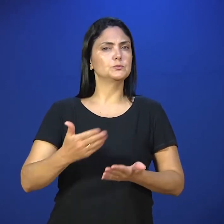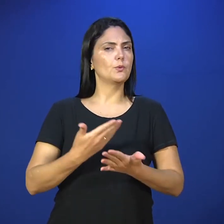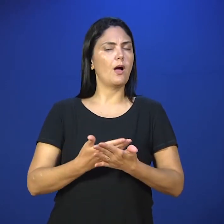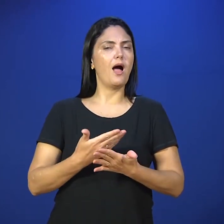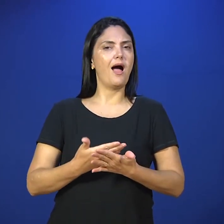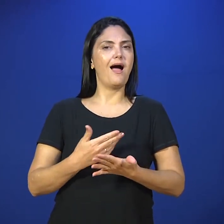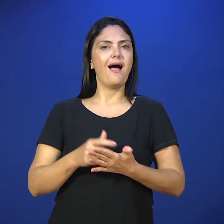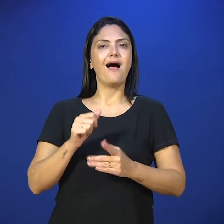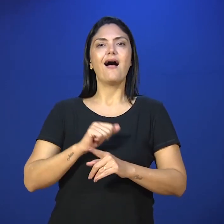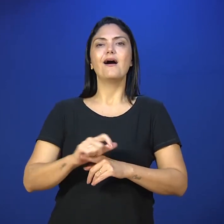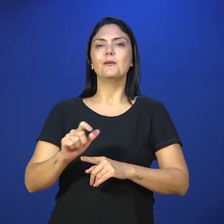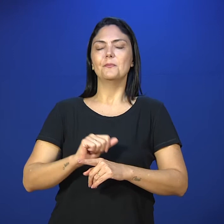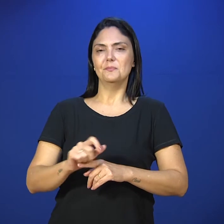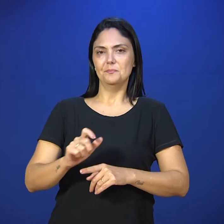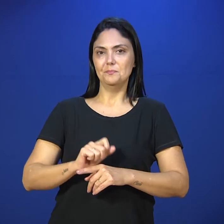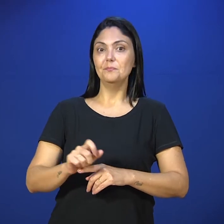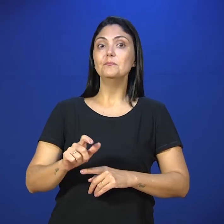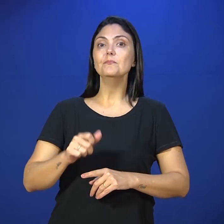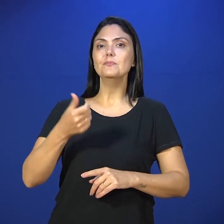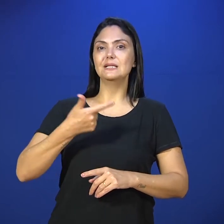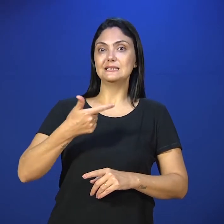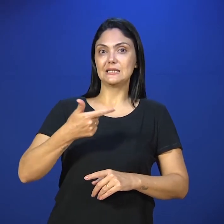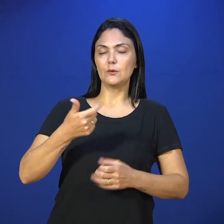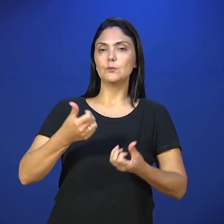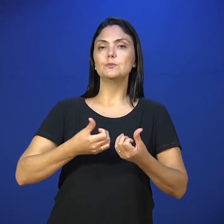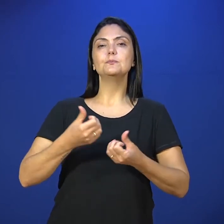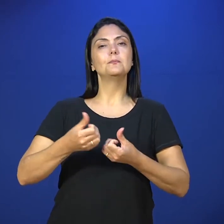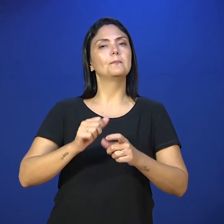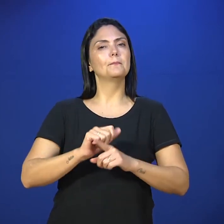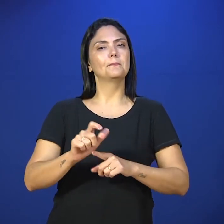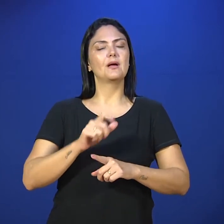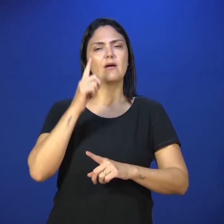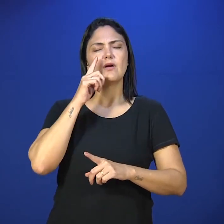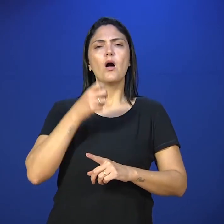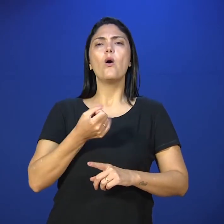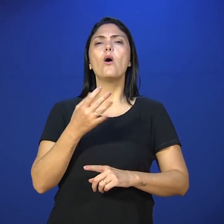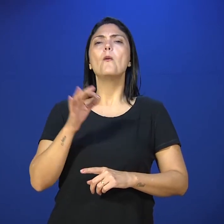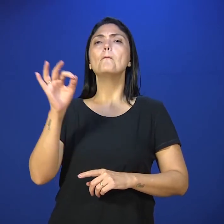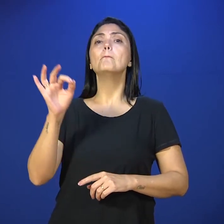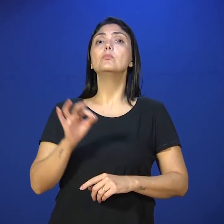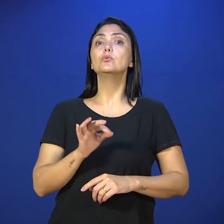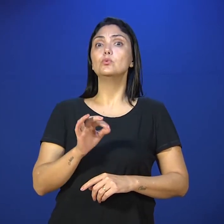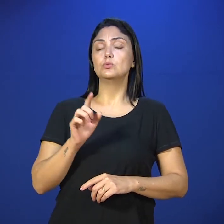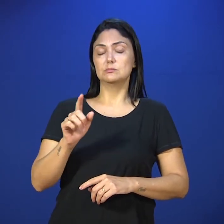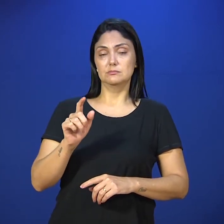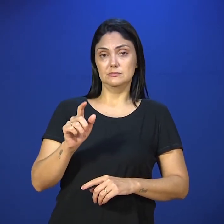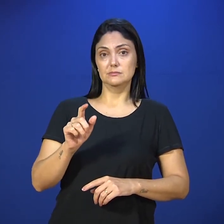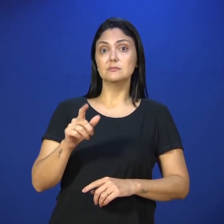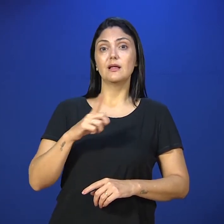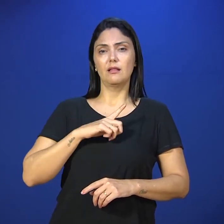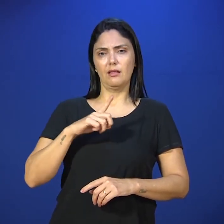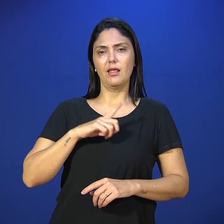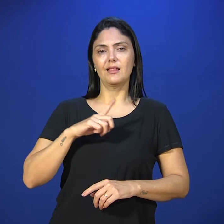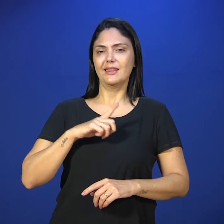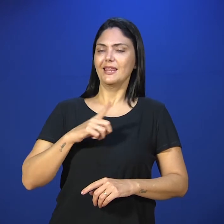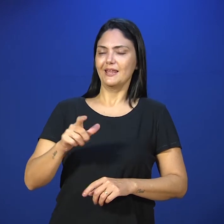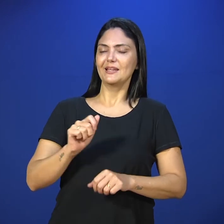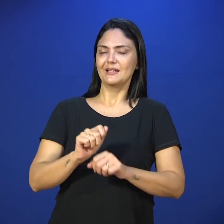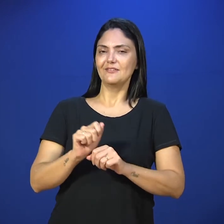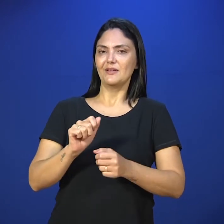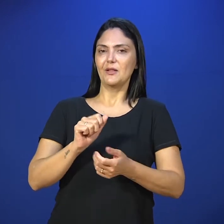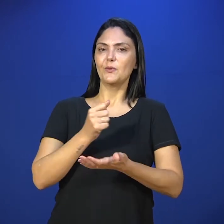deverá efetuar o pagamento da mensalidade observando a proporcionalidade do serviço prestado ou posto à sua